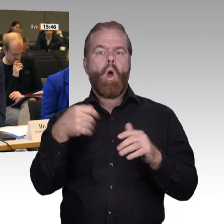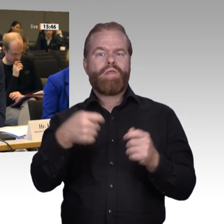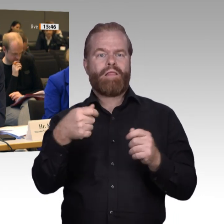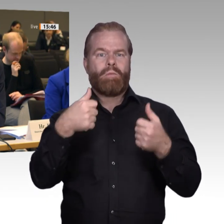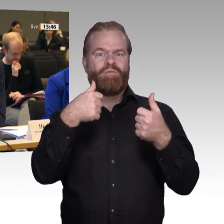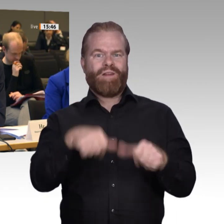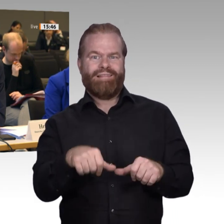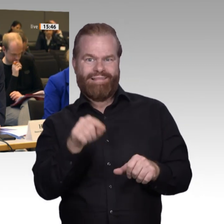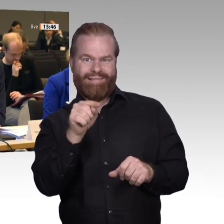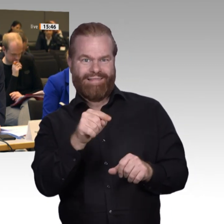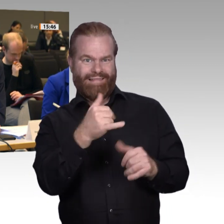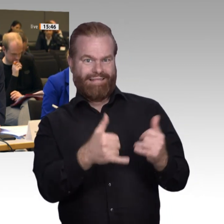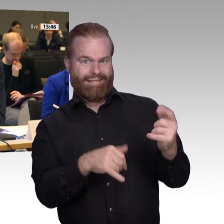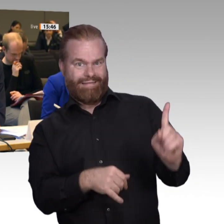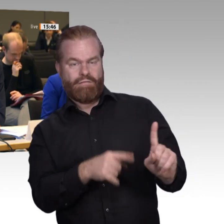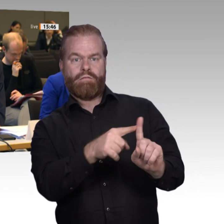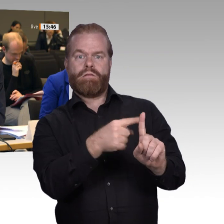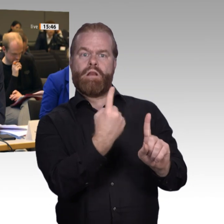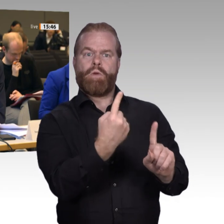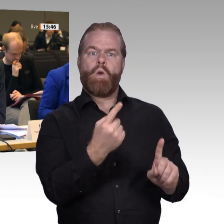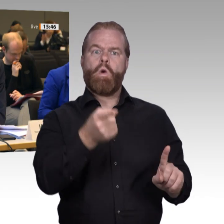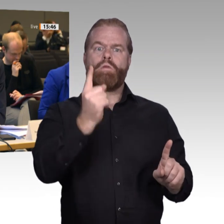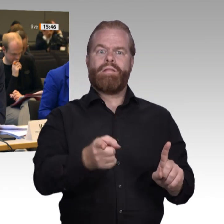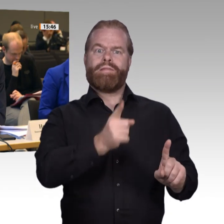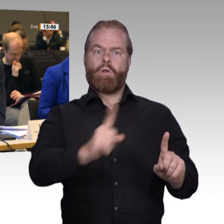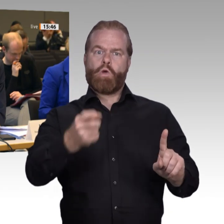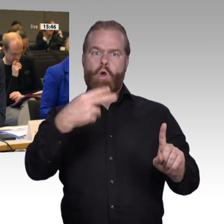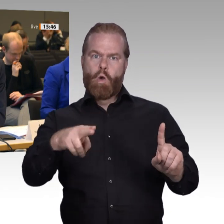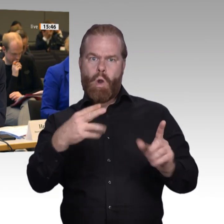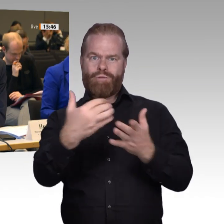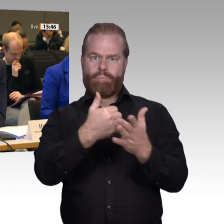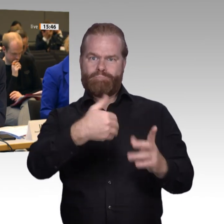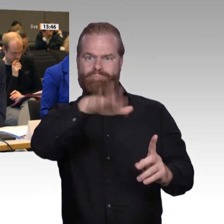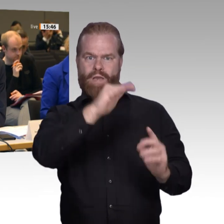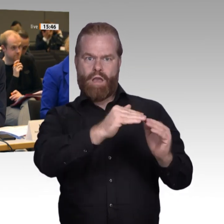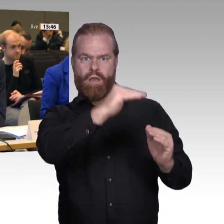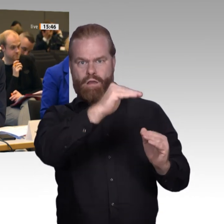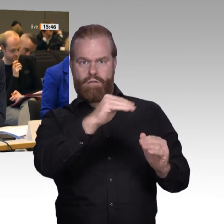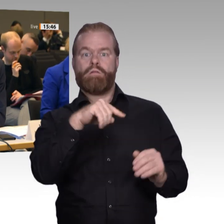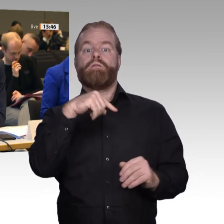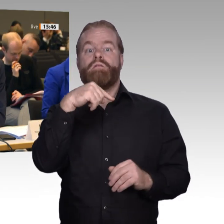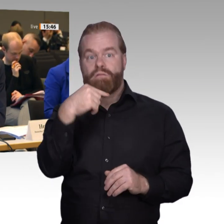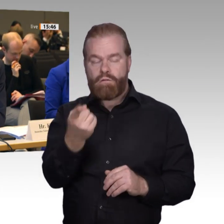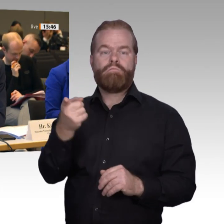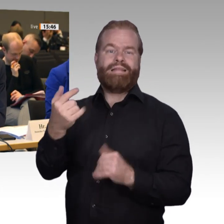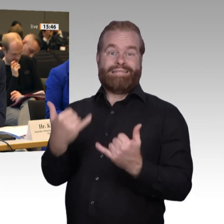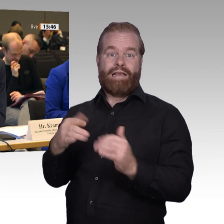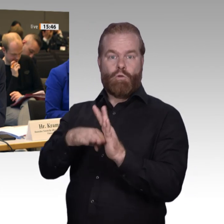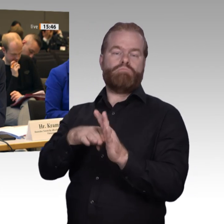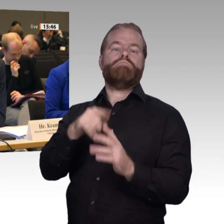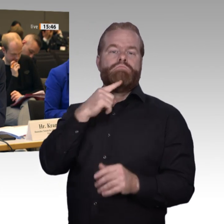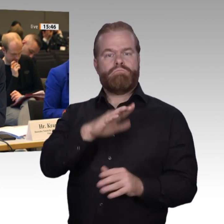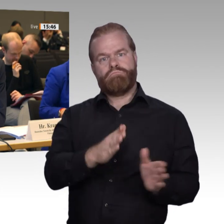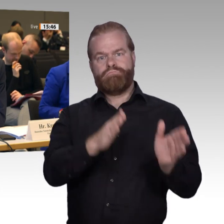dem Gesetzentwurf soll das zukünftig nicht mehr der Fall sein. Das dritte Kapitel wird von den Kommunen